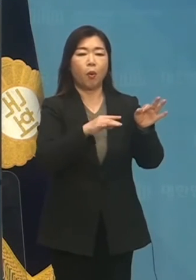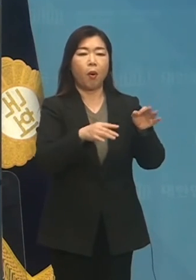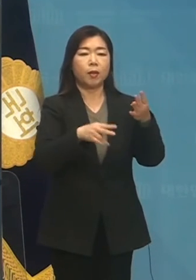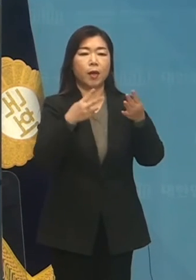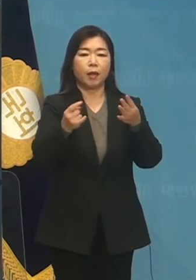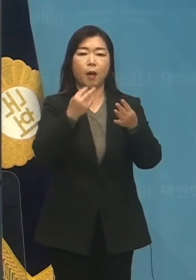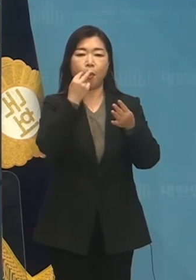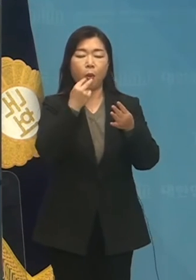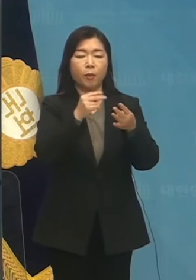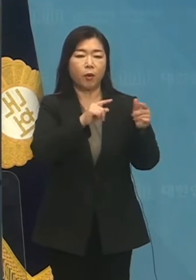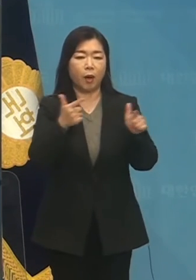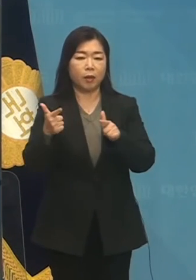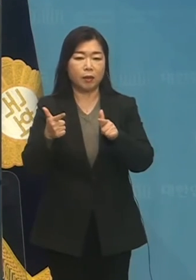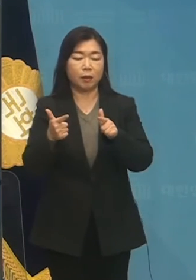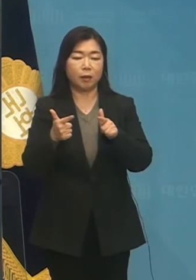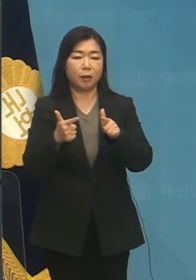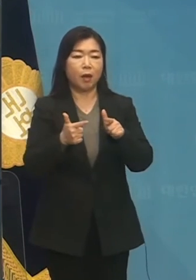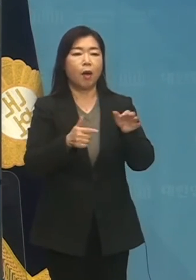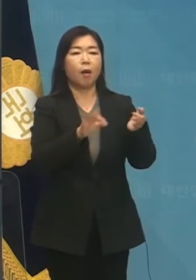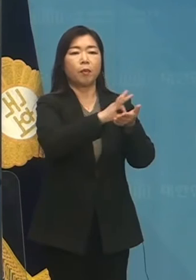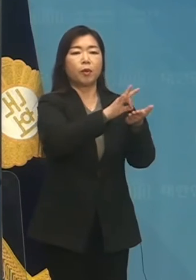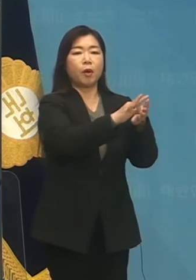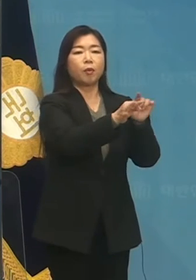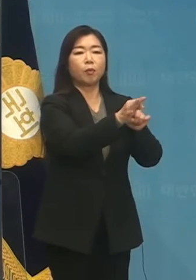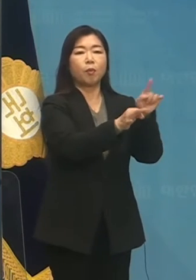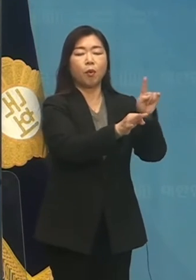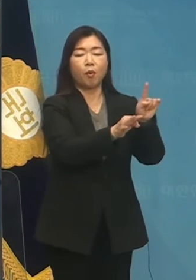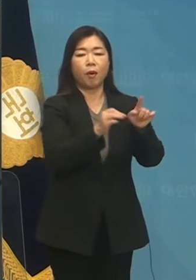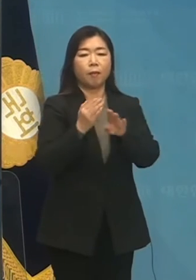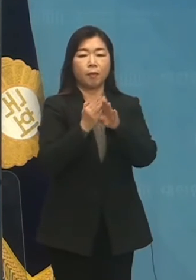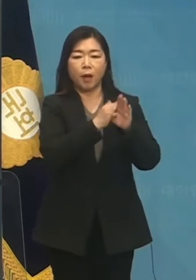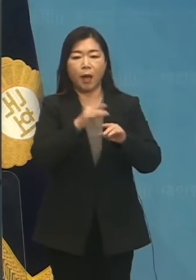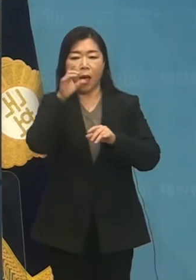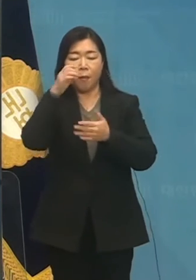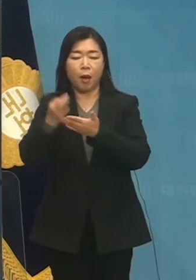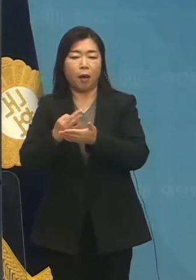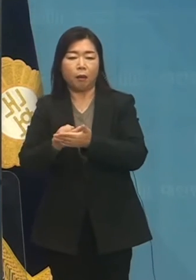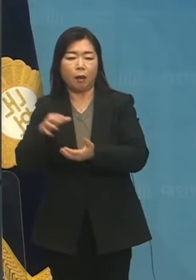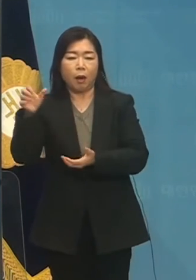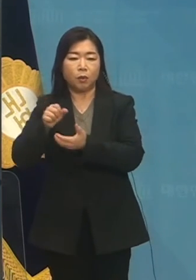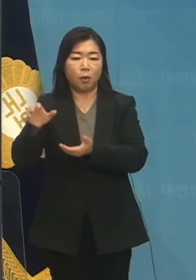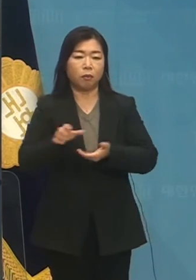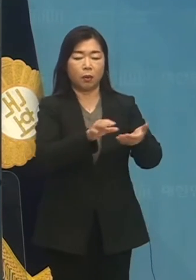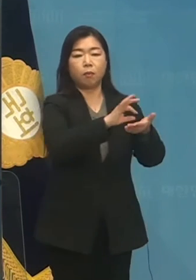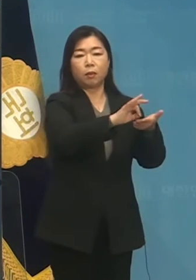및 알바 등으로 번 돈으로 연체 없이 납부하고 있습니다.